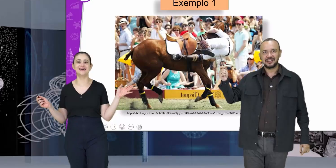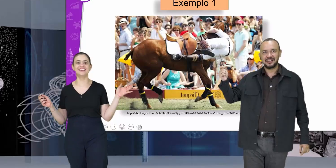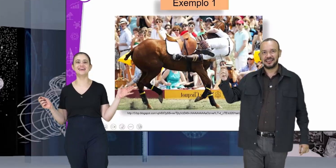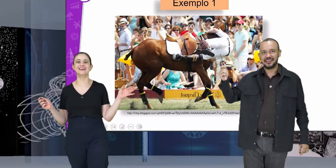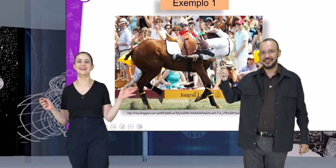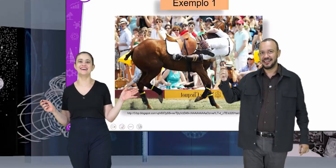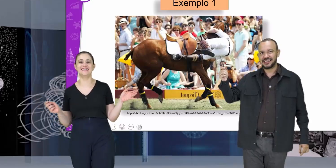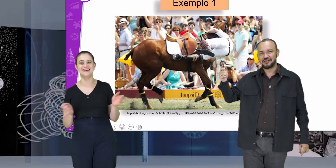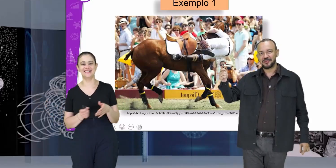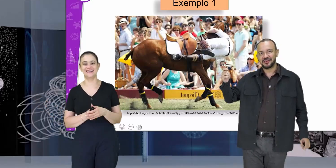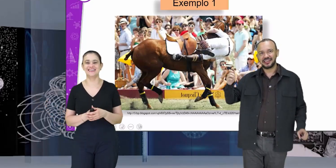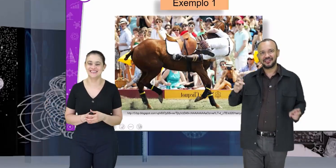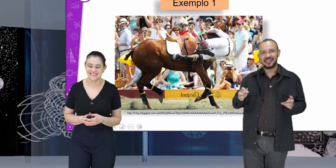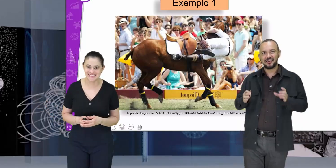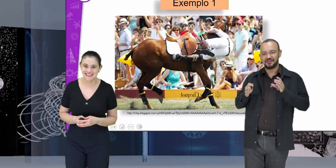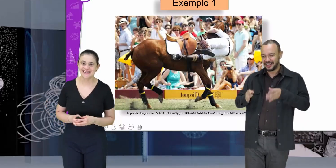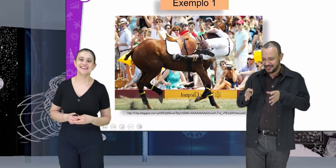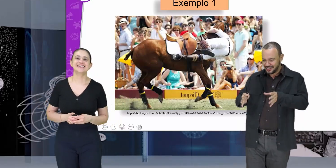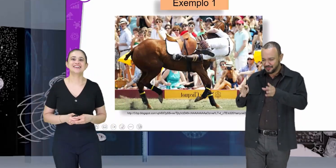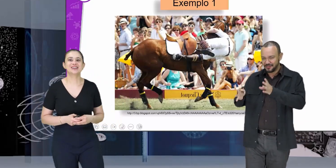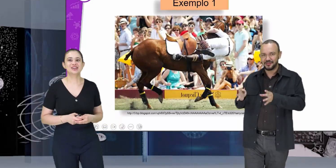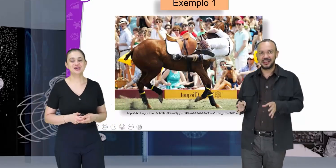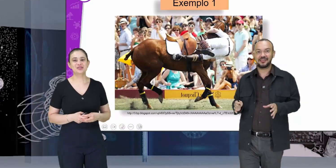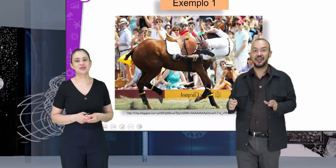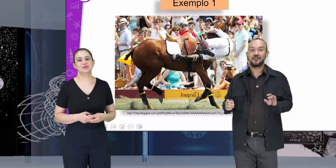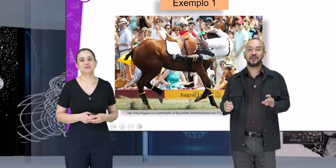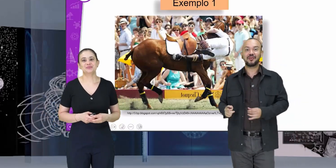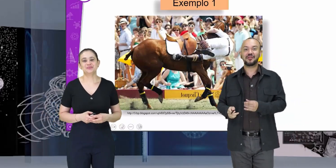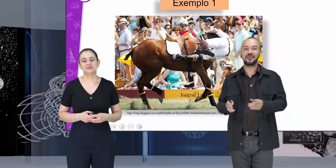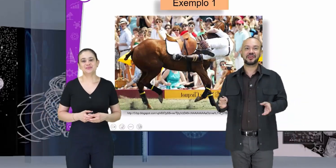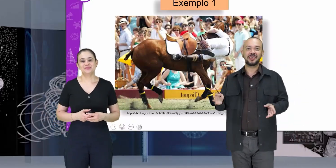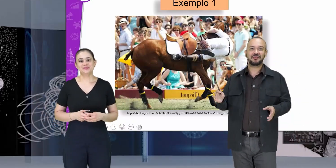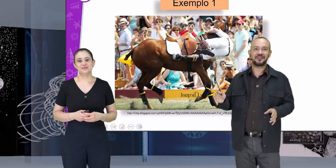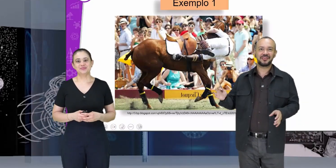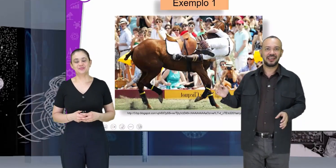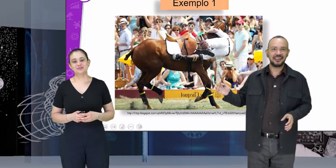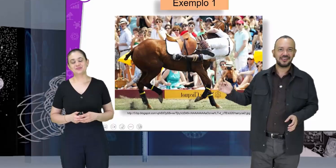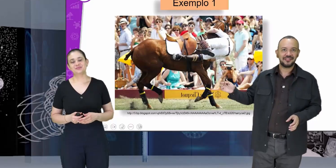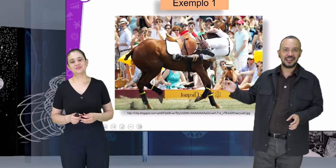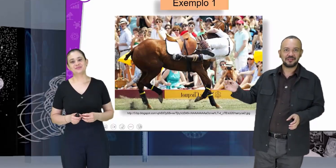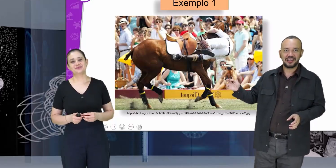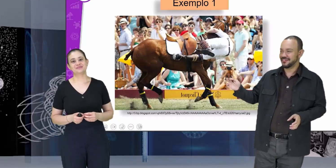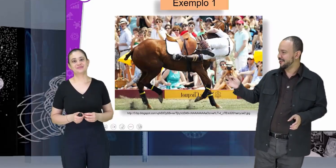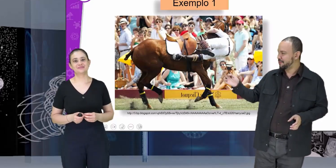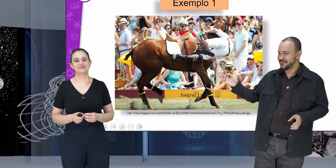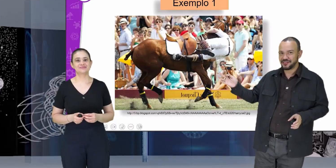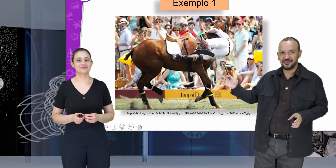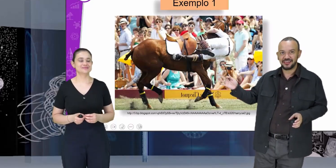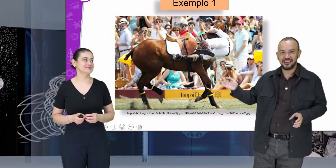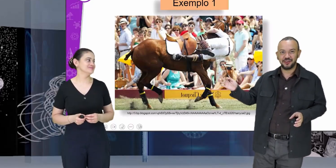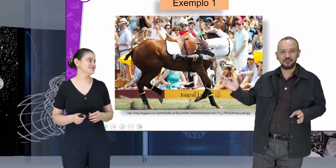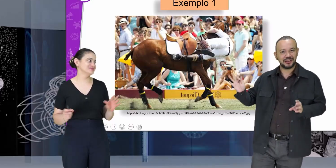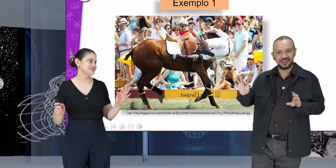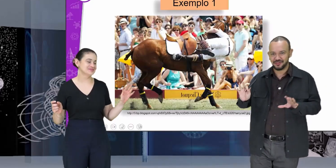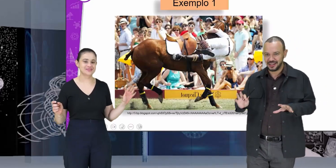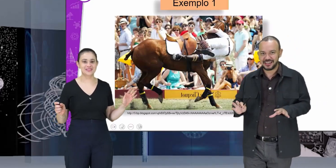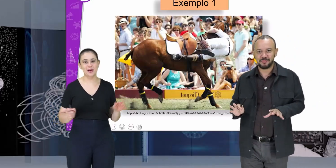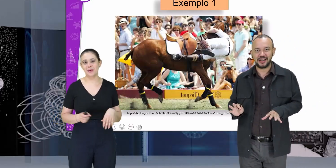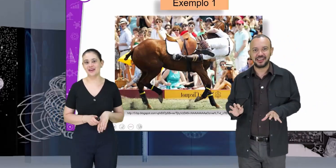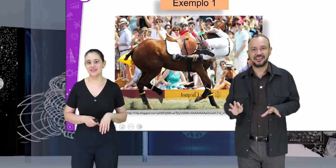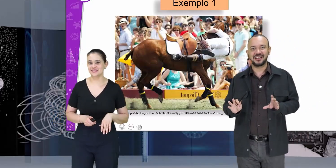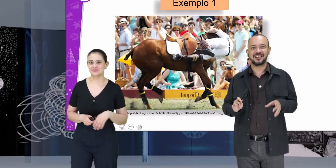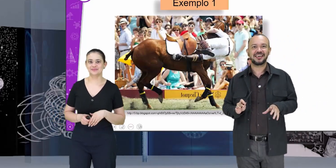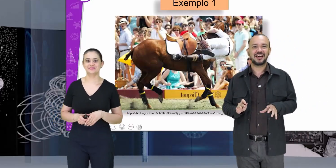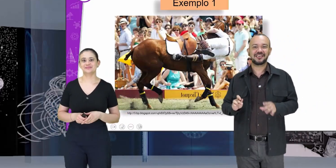Ele estava montando o cavalo em movimento. Por algum motivo, né? O cavalo, igual a professora falou aqui, opa, não, aqui